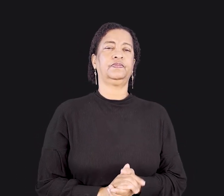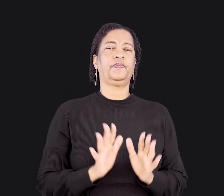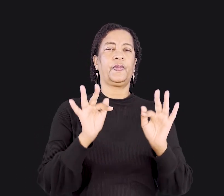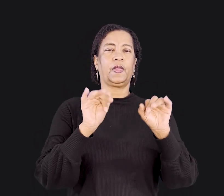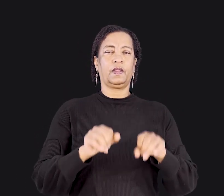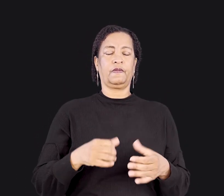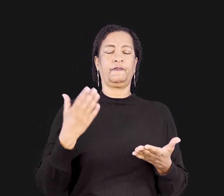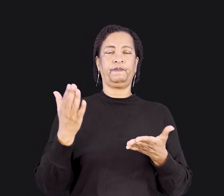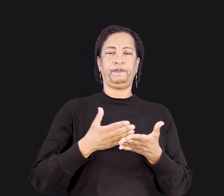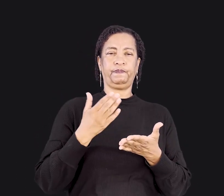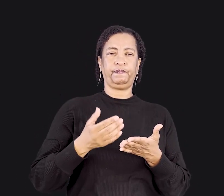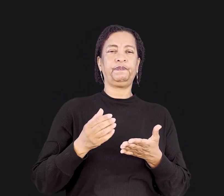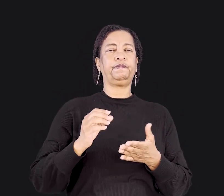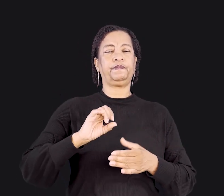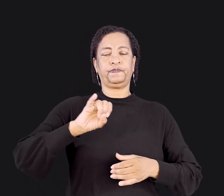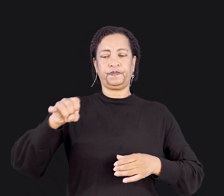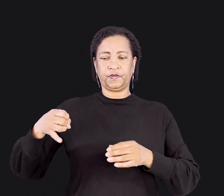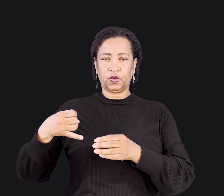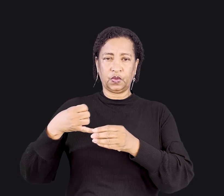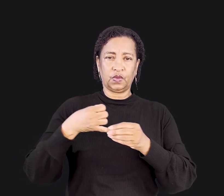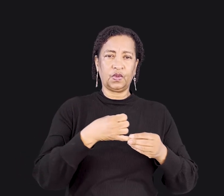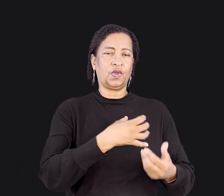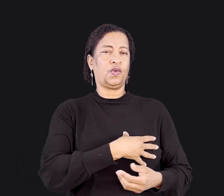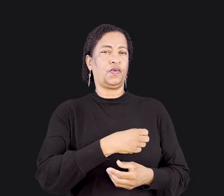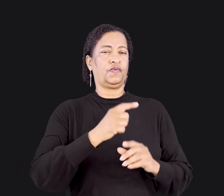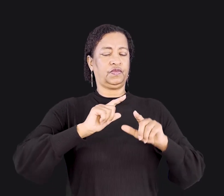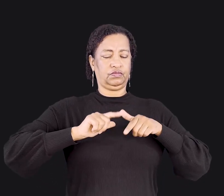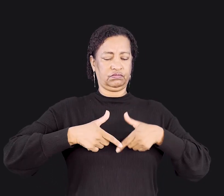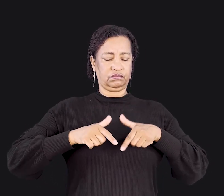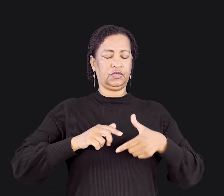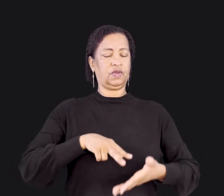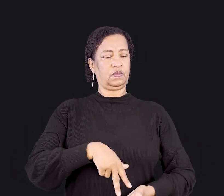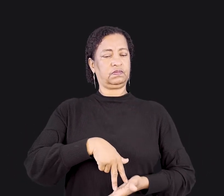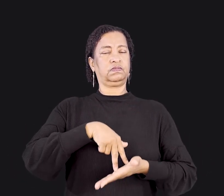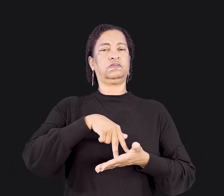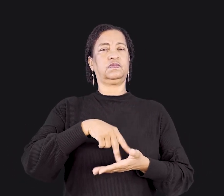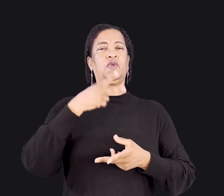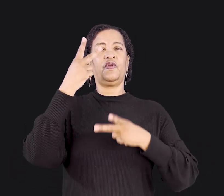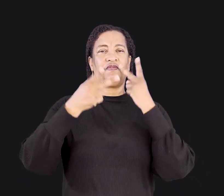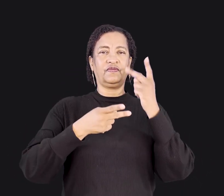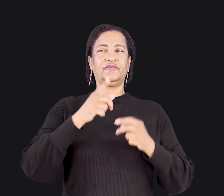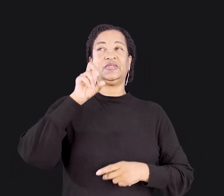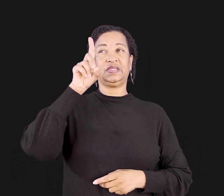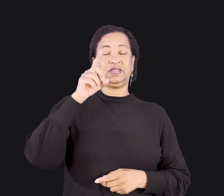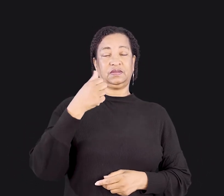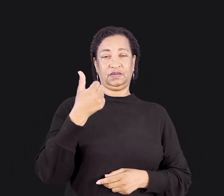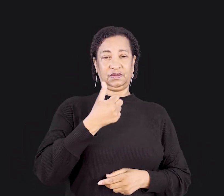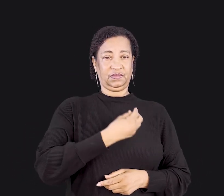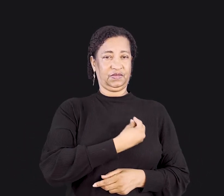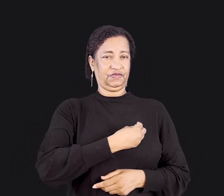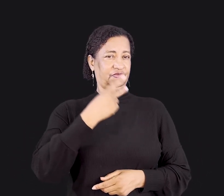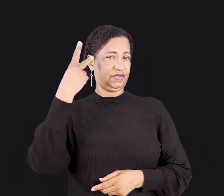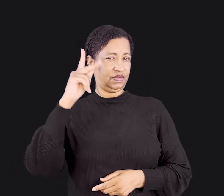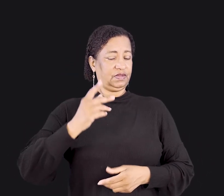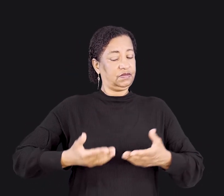do livro de Josué, os filhos de Israel tomaram uma posição. Afirmaram que Deus era o primeiro na vida deles e que os